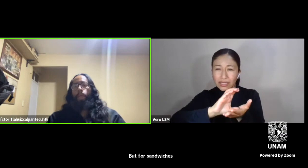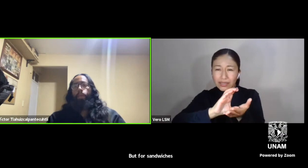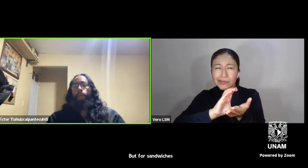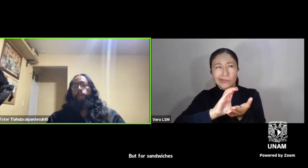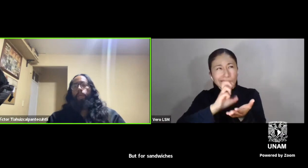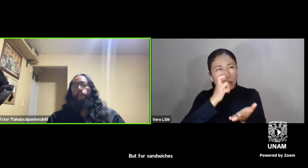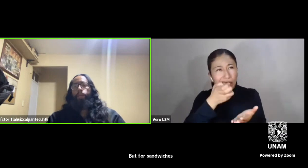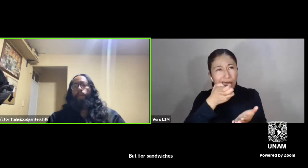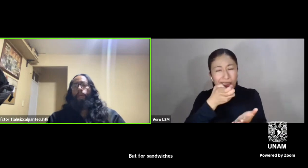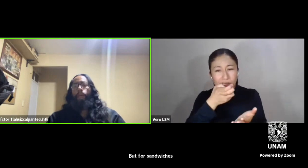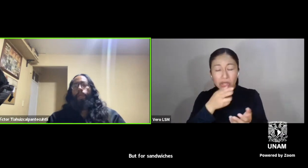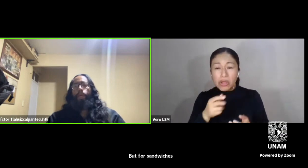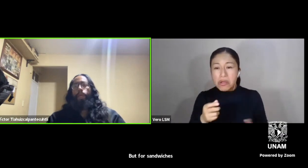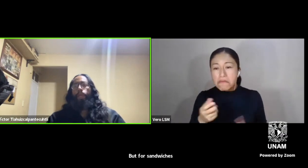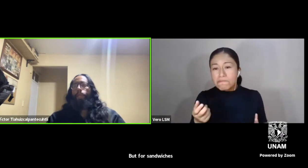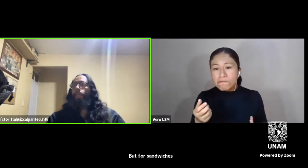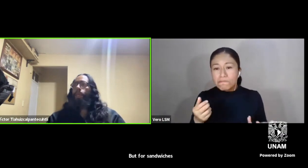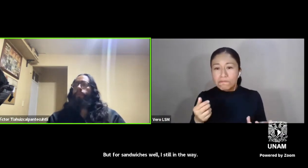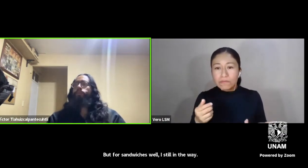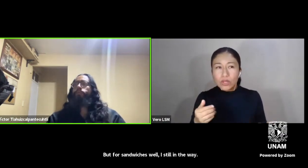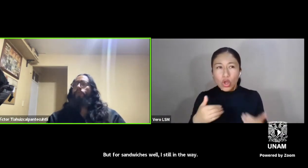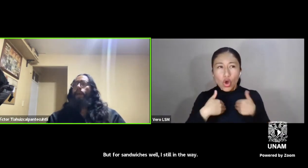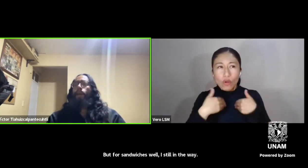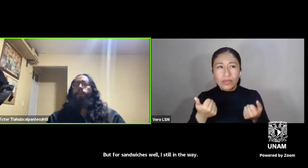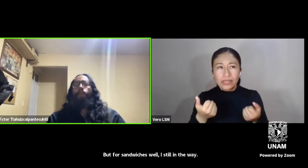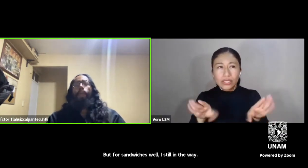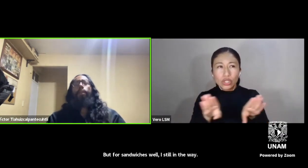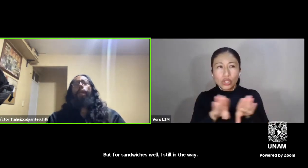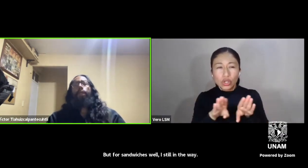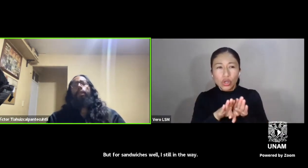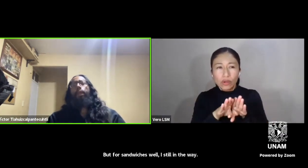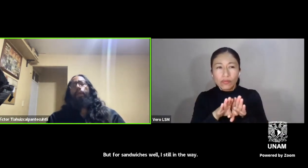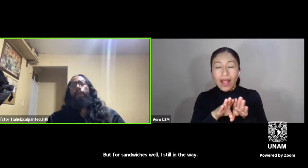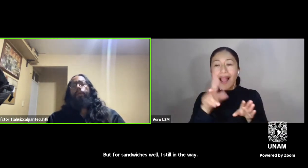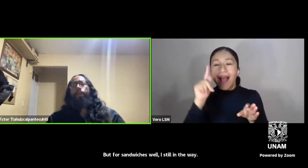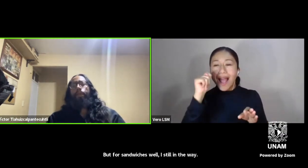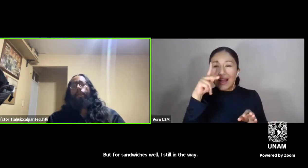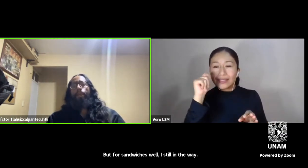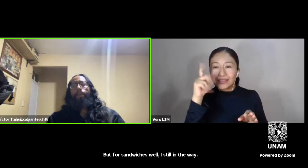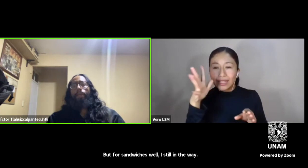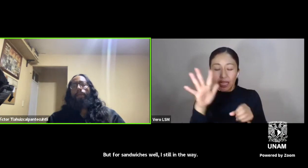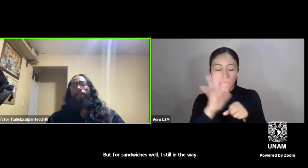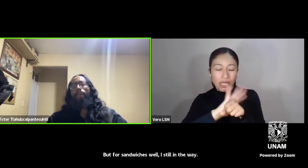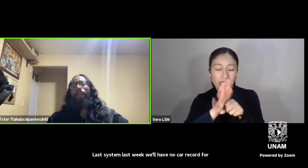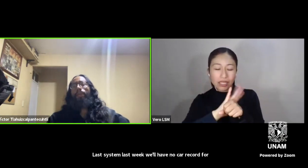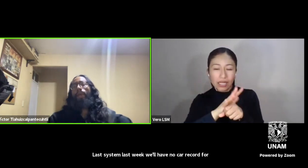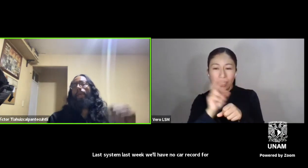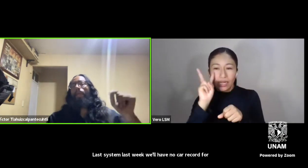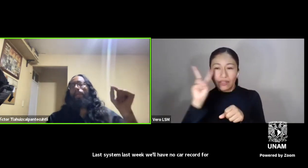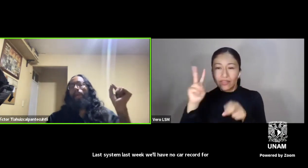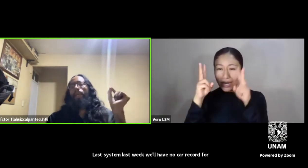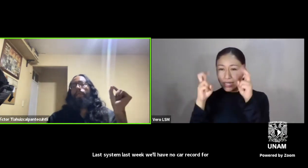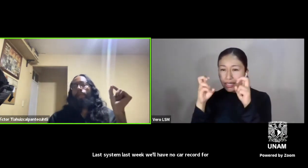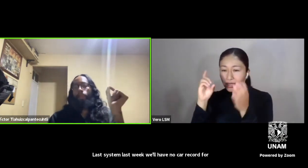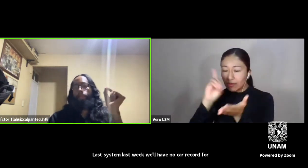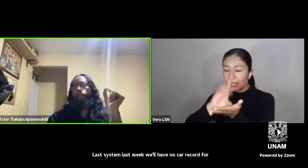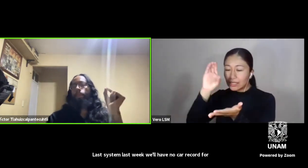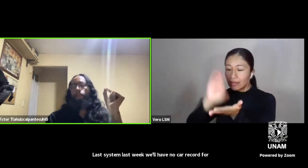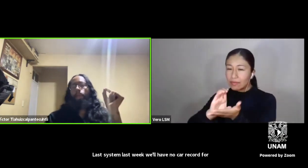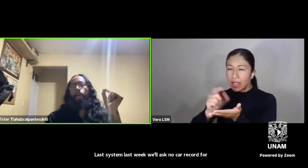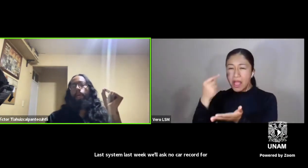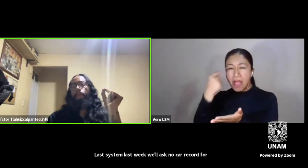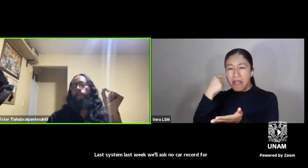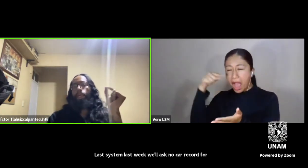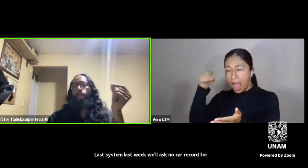elementos como las telenovelas, las películas, ¿no? Que reforzaban precisamente el lugar que tenía el DISCA,